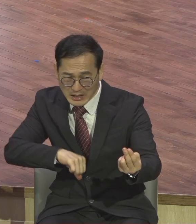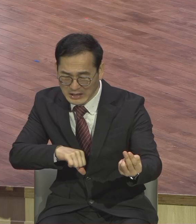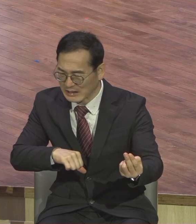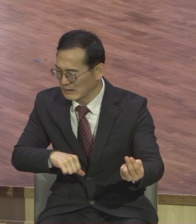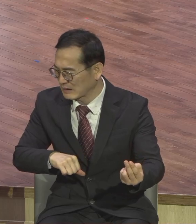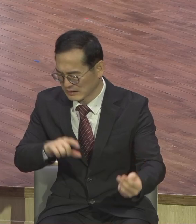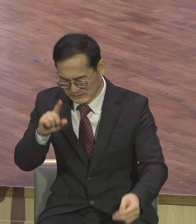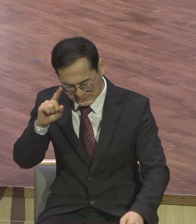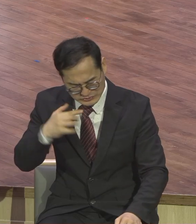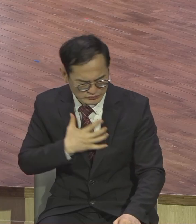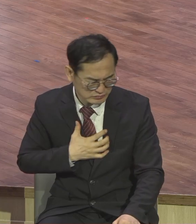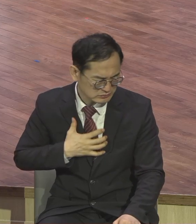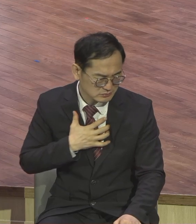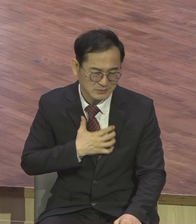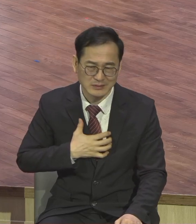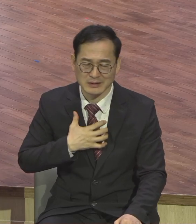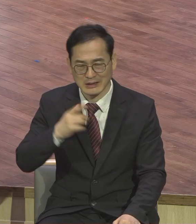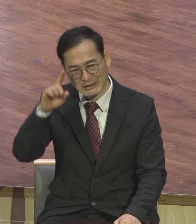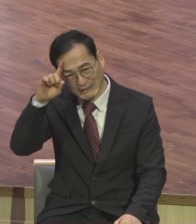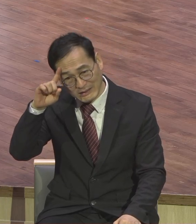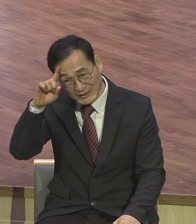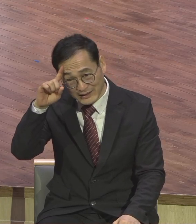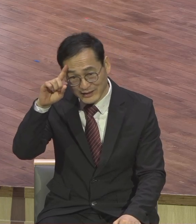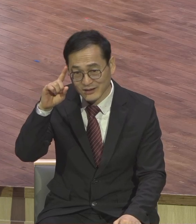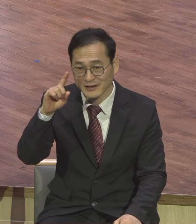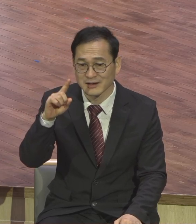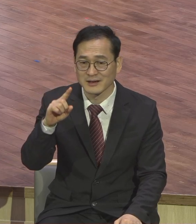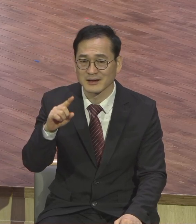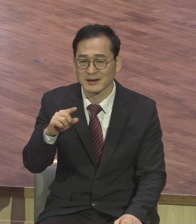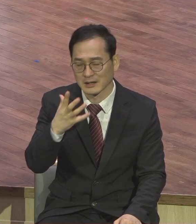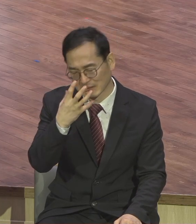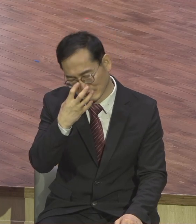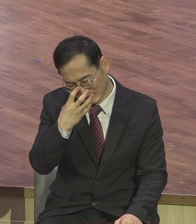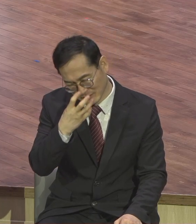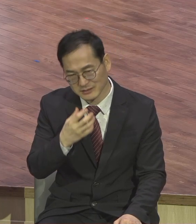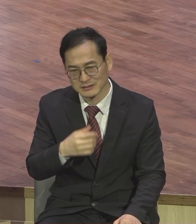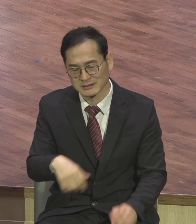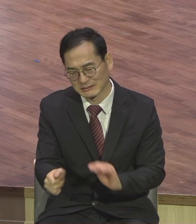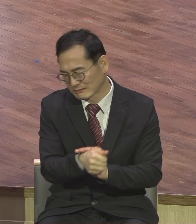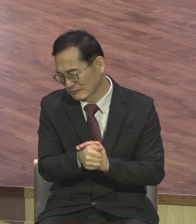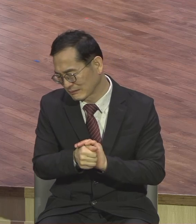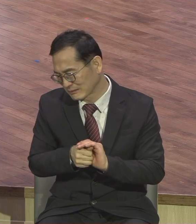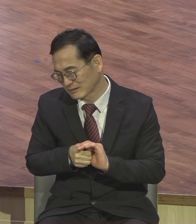사로잡히면 두 가지가 옵니다. 우울의식, 열등의식.